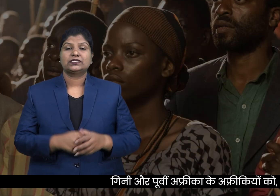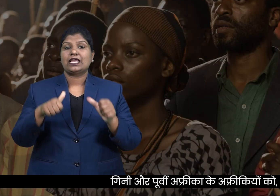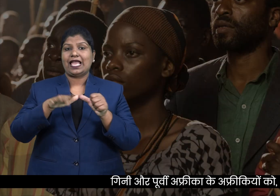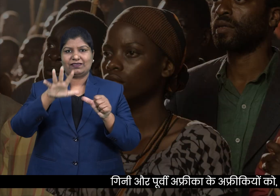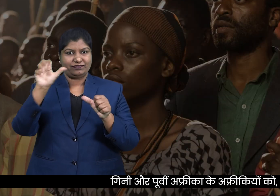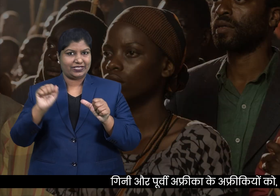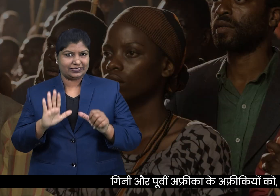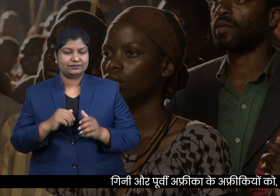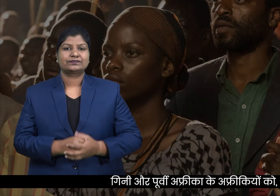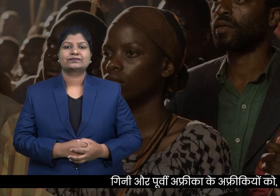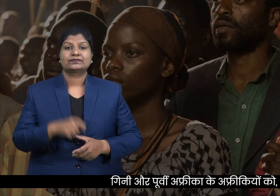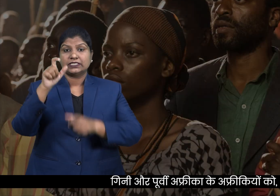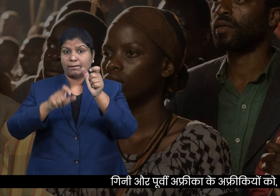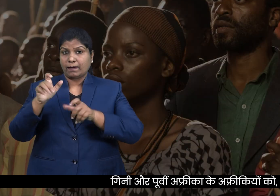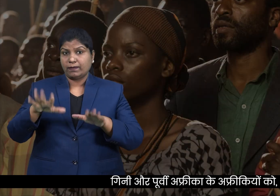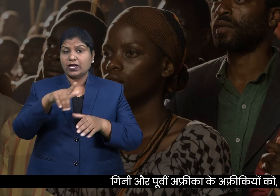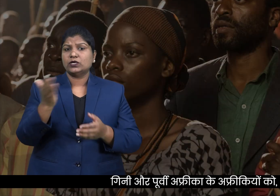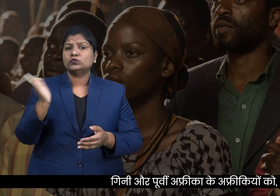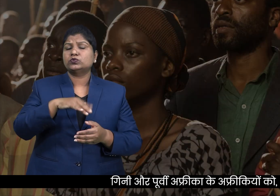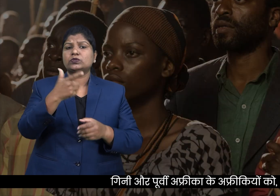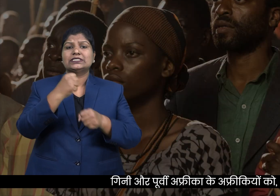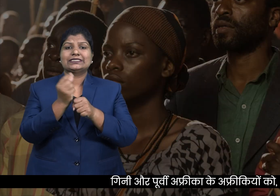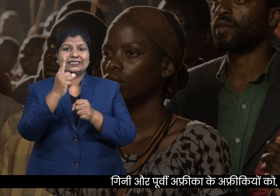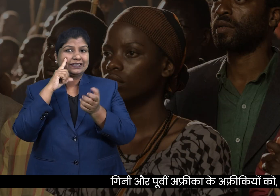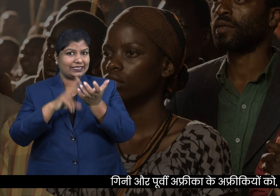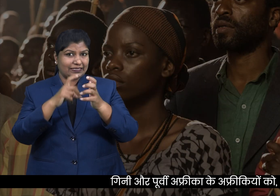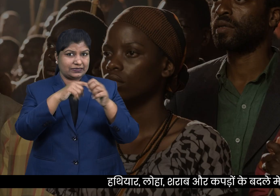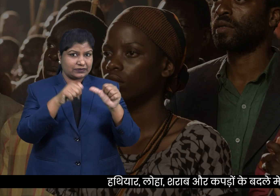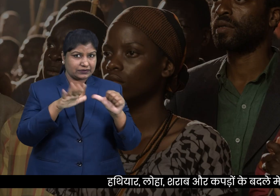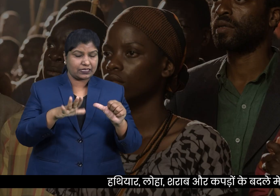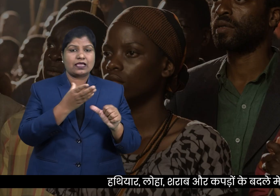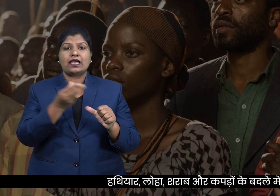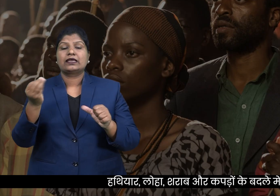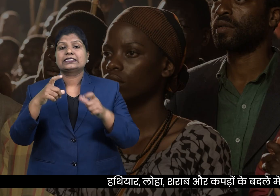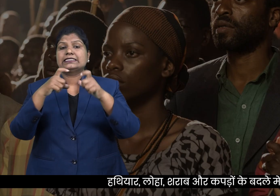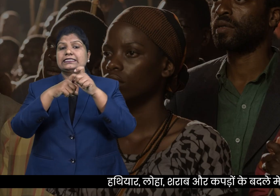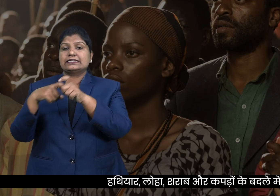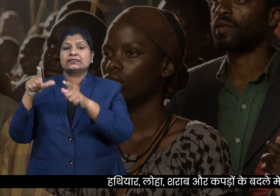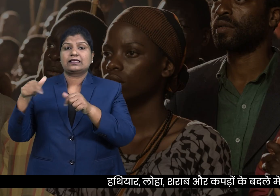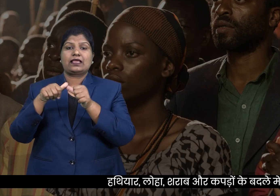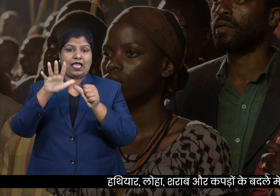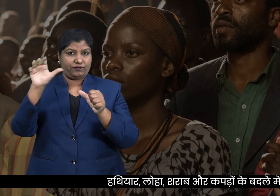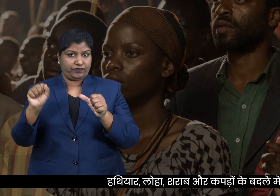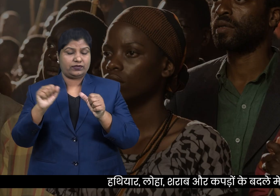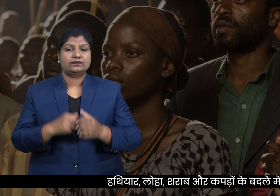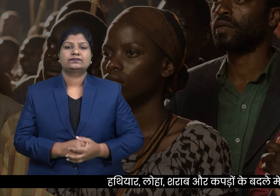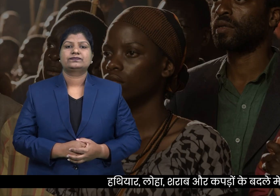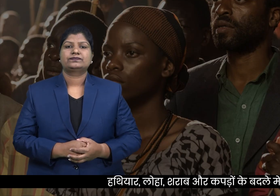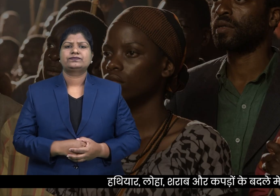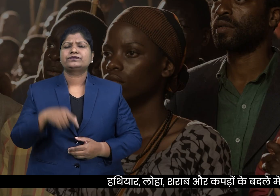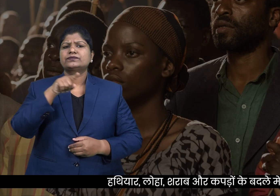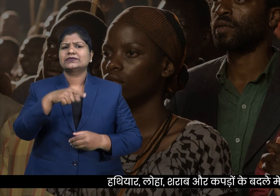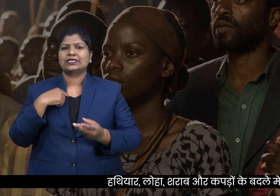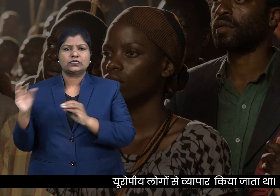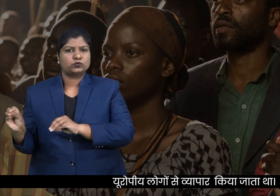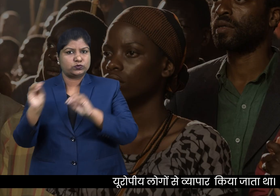गिनी और पूर्वी अफ्रीका के अफ्रीकियों को हथियार, लोहा, शराब और कपड़ों के